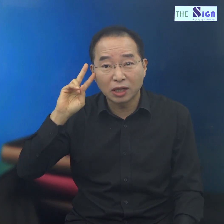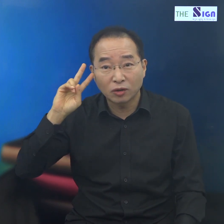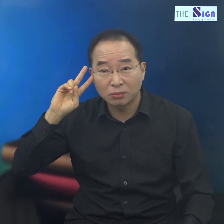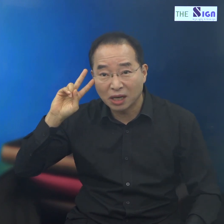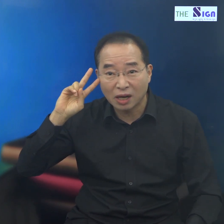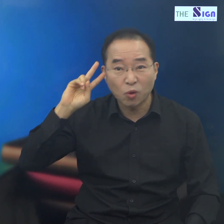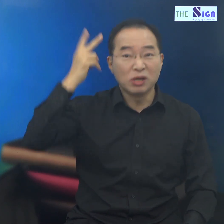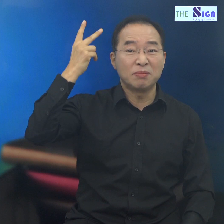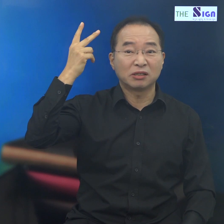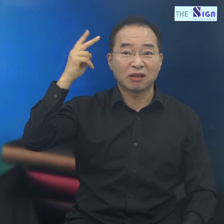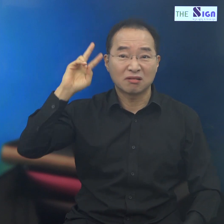나오냐면 약간 올리면서요.